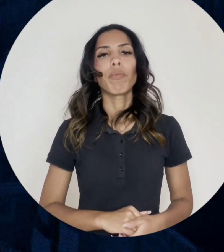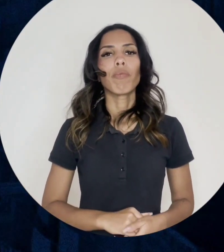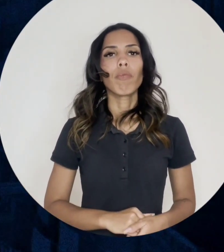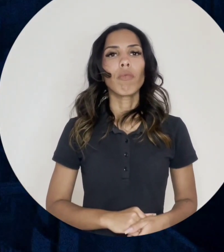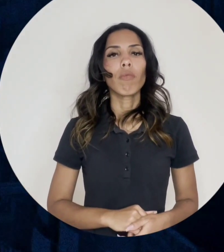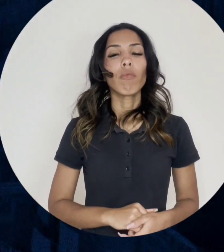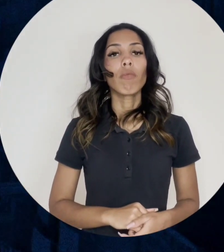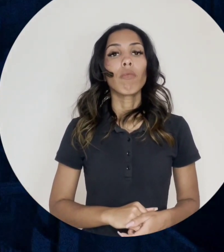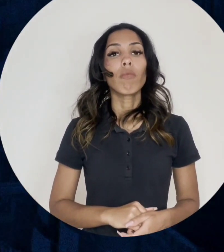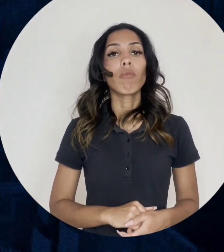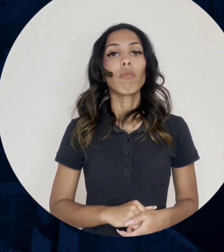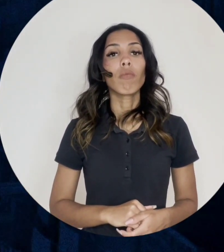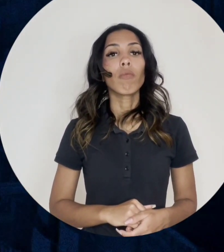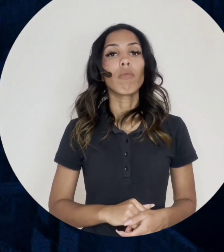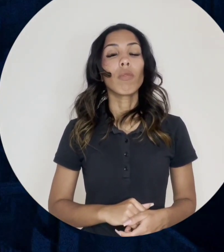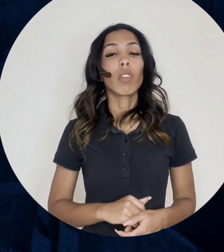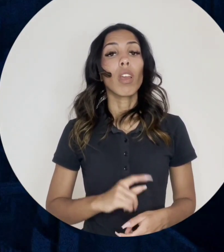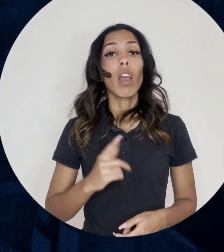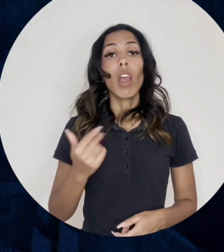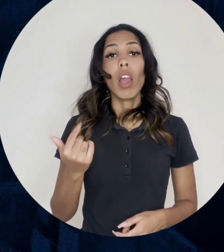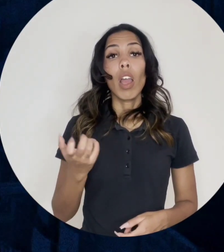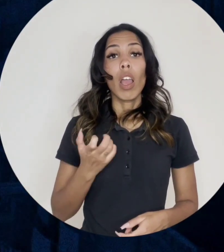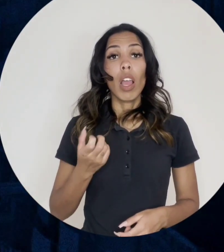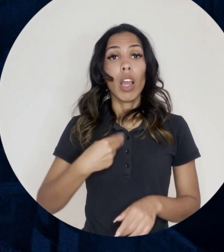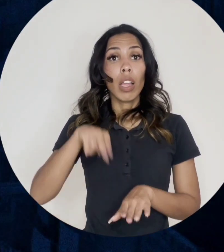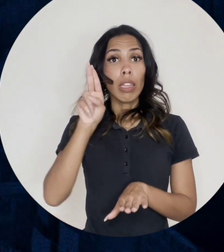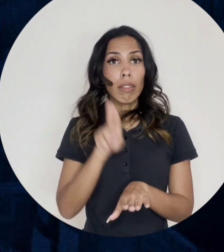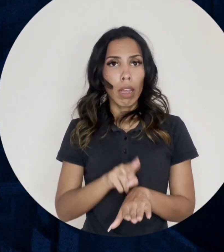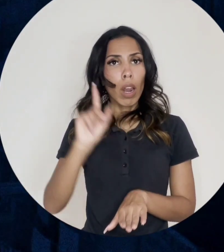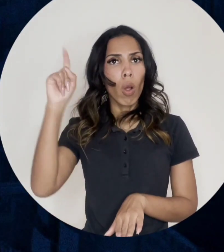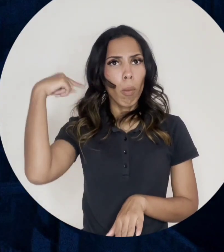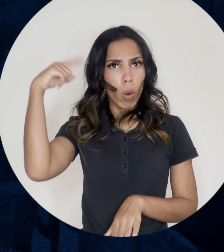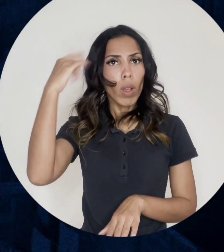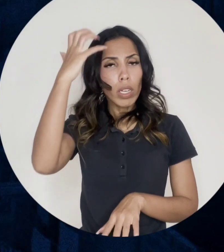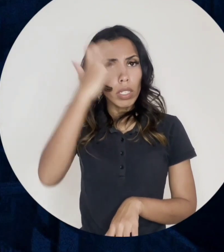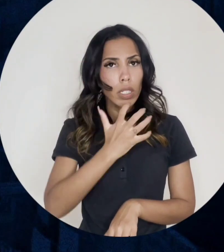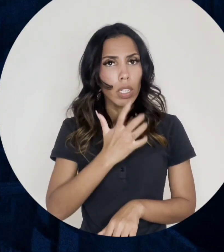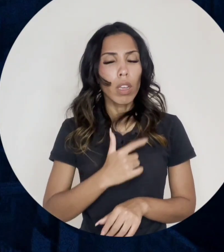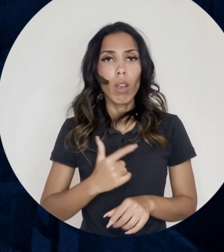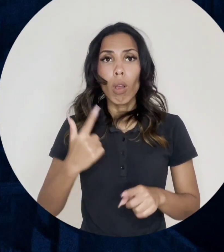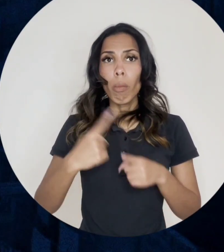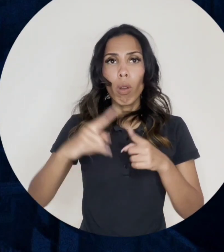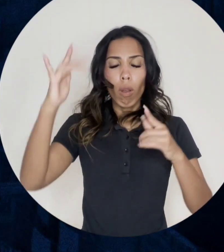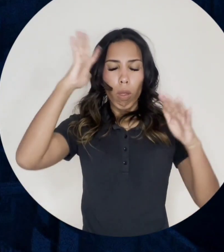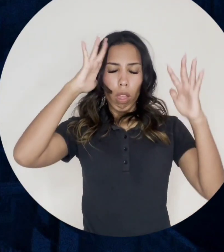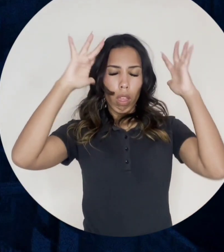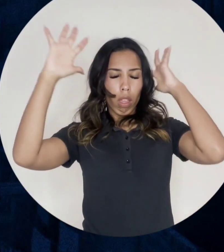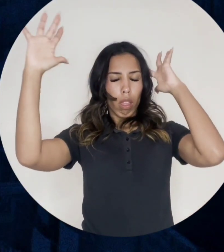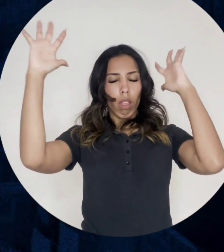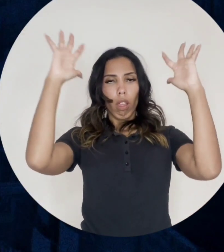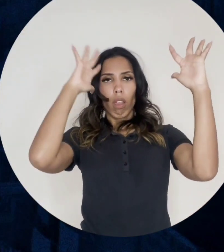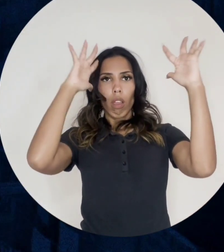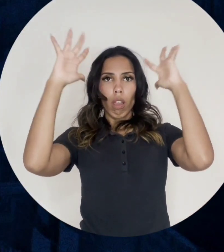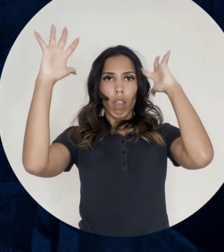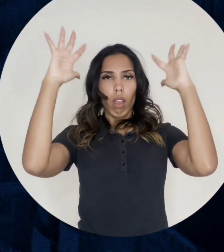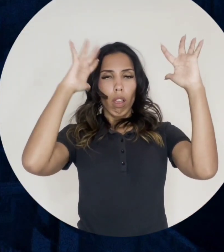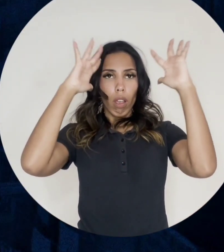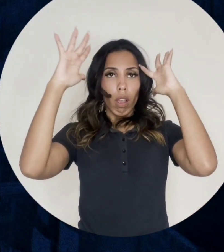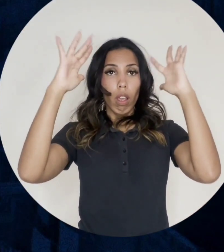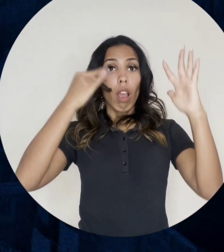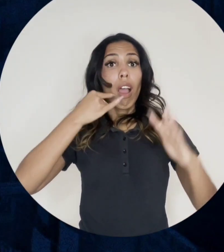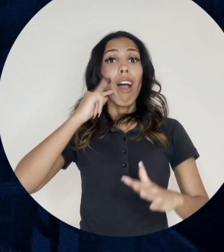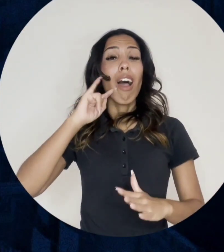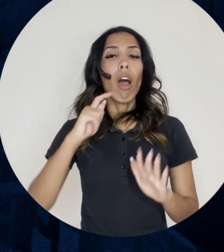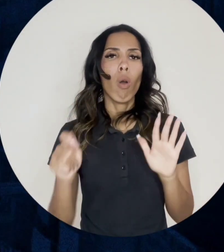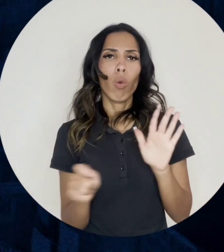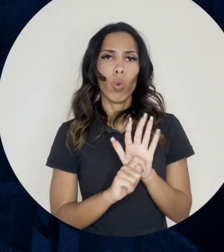ele queriam falar, primeiro queriam me internar como doida, porque eu tinha alucinação, abstinência a álcool e a